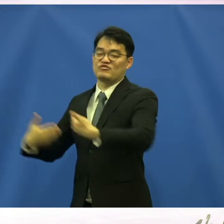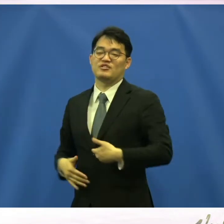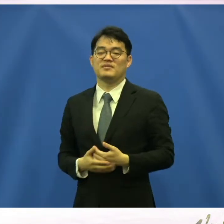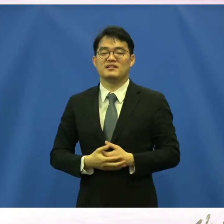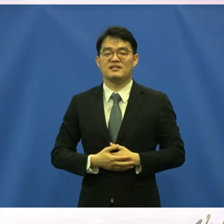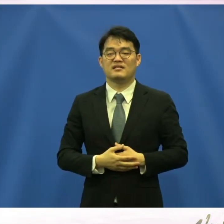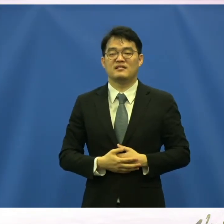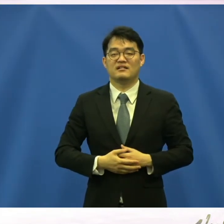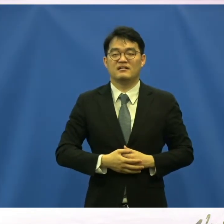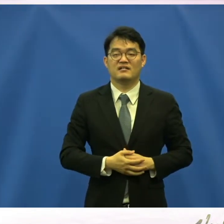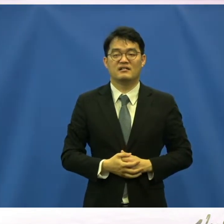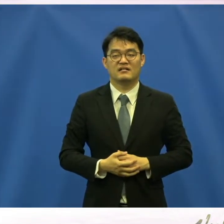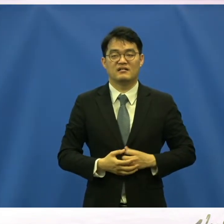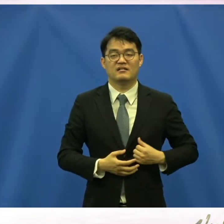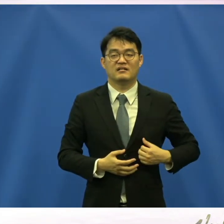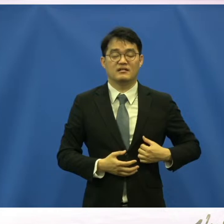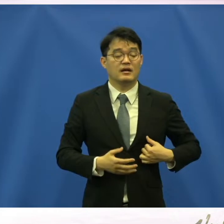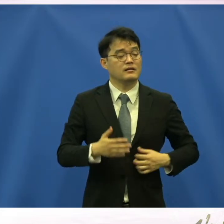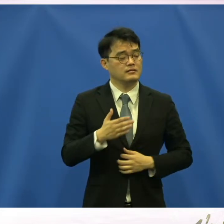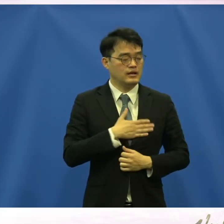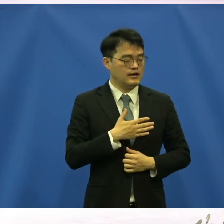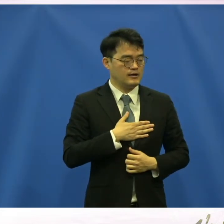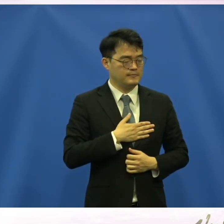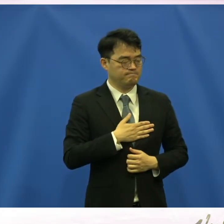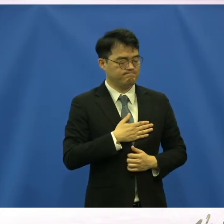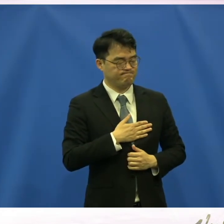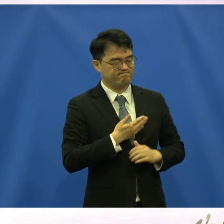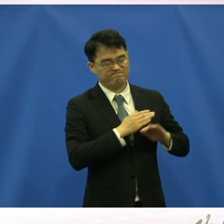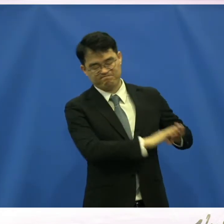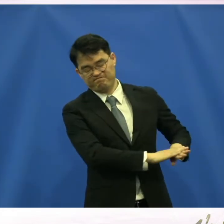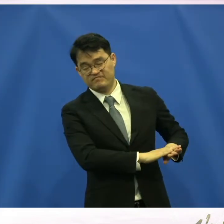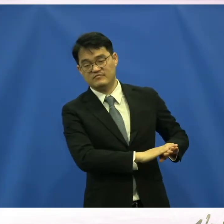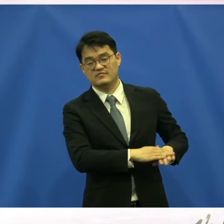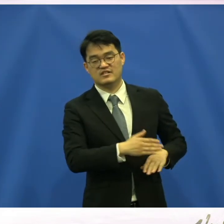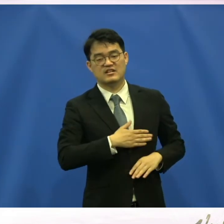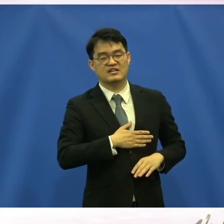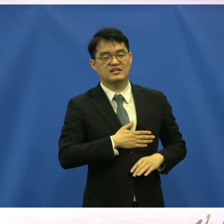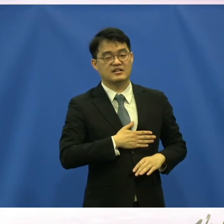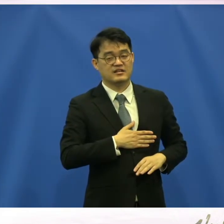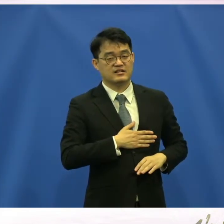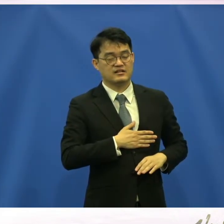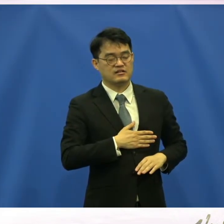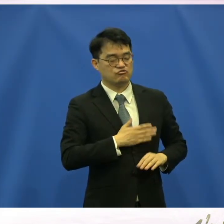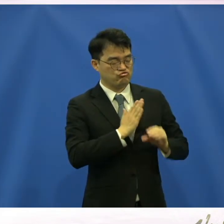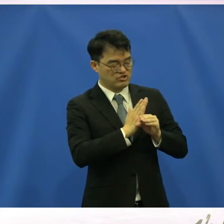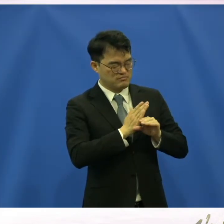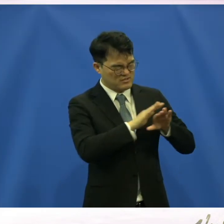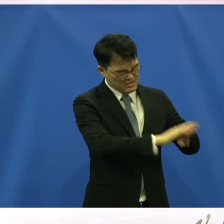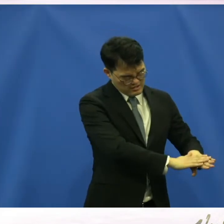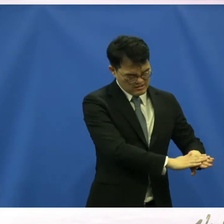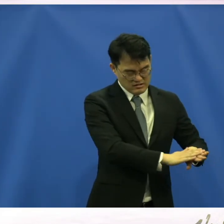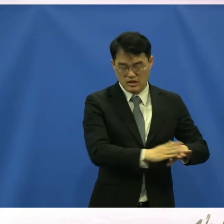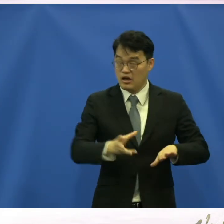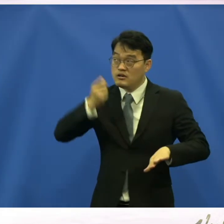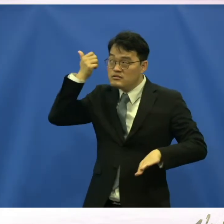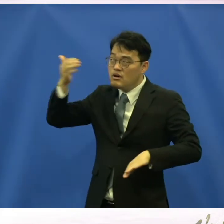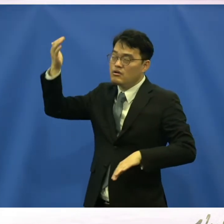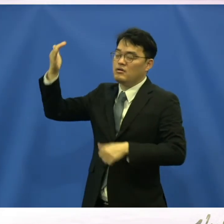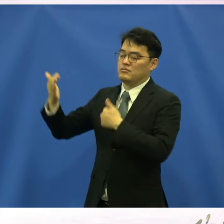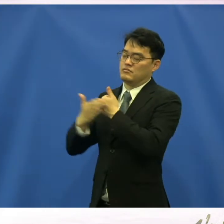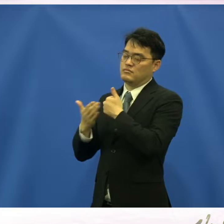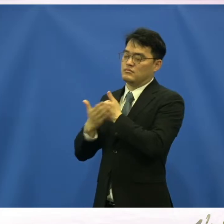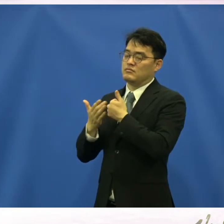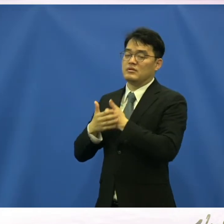자기 부인은 내가 하는 거예요. 내가 해야 돼요. 근데 하나님의 도우심 필요한 성령이 도우실 거예요. 나를 힘들게